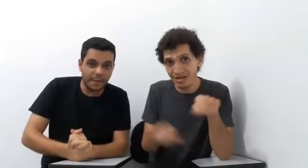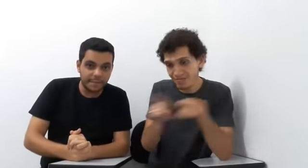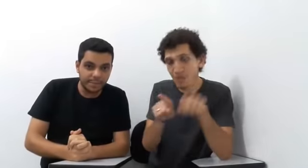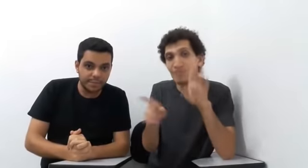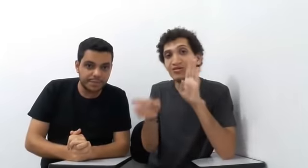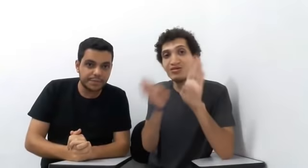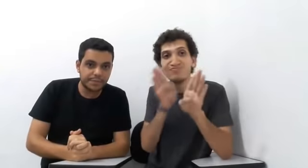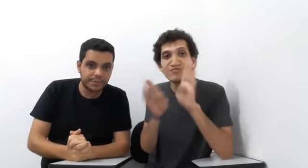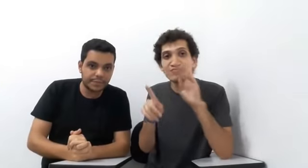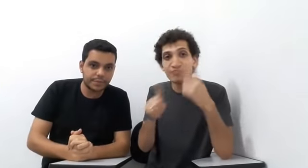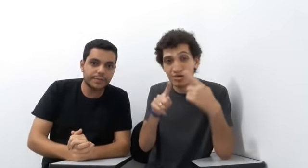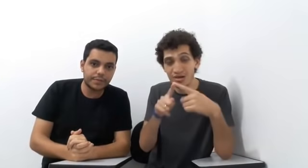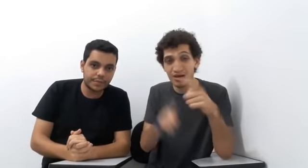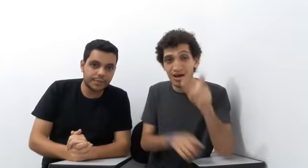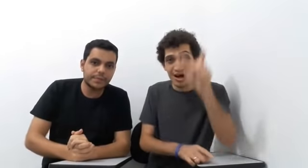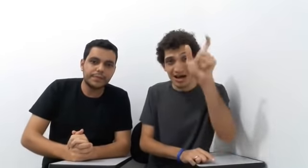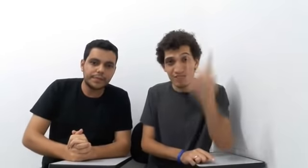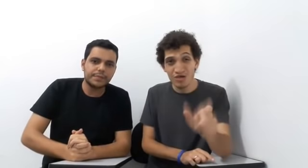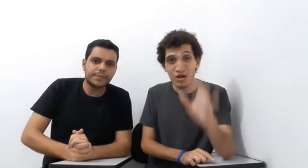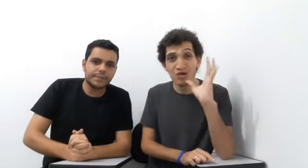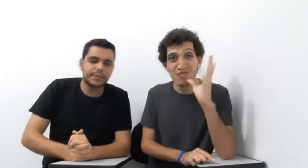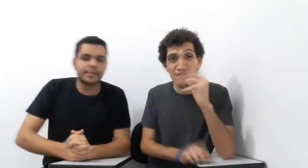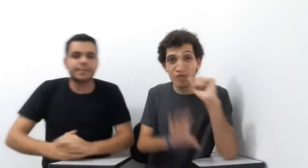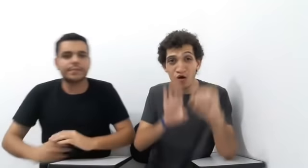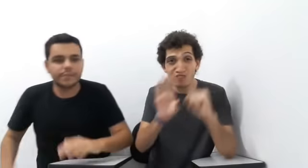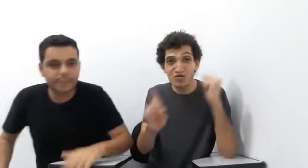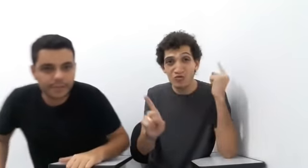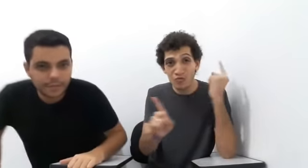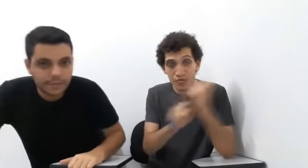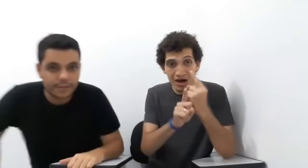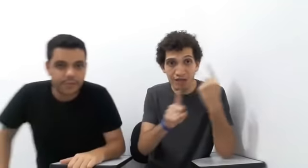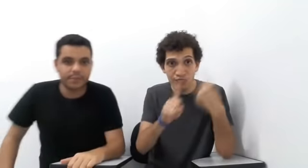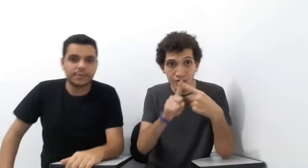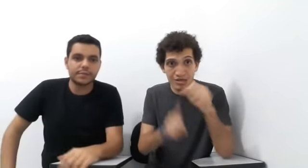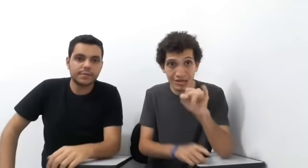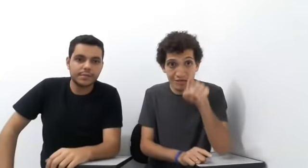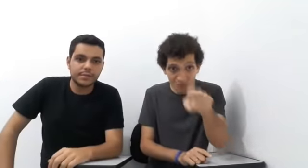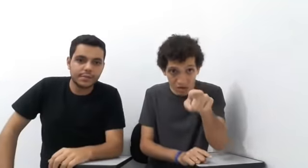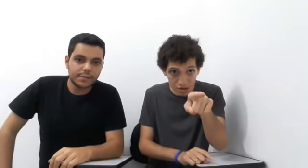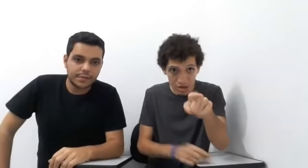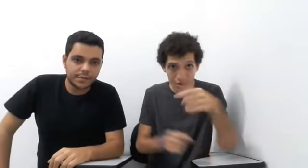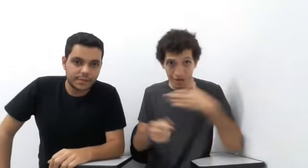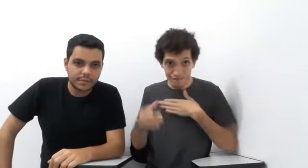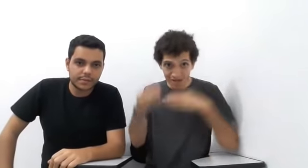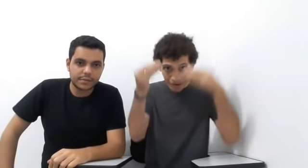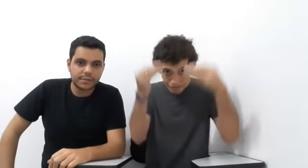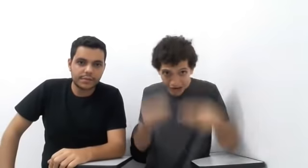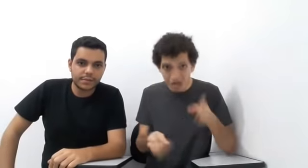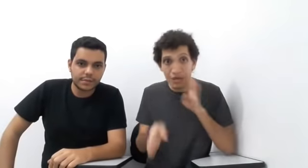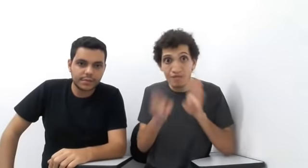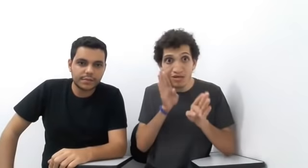também no Facebook, porque as pessoas demoram me encontrar, porque se você, minha página no